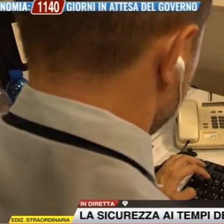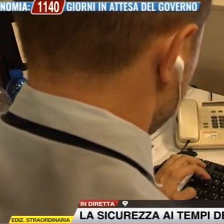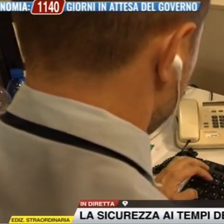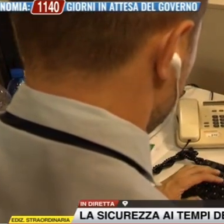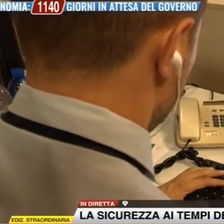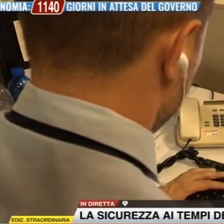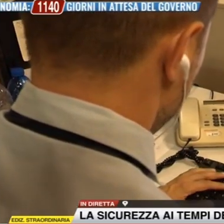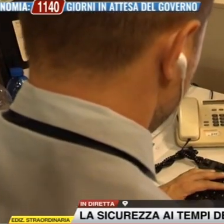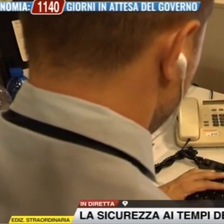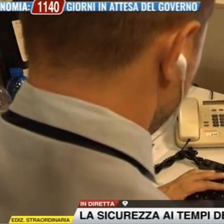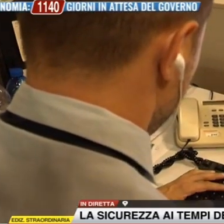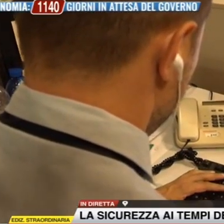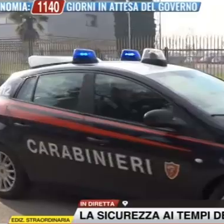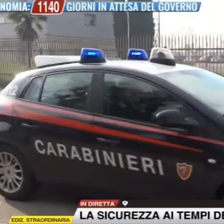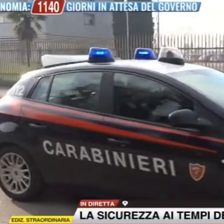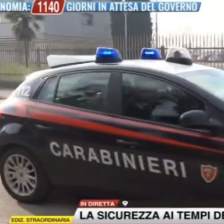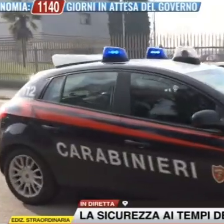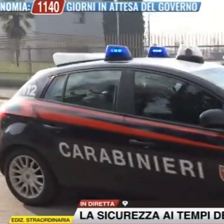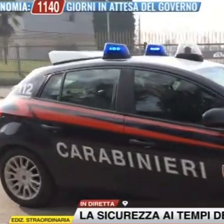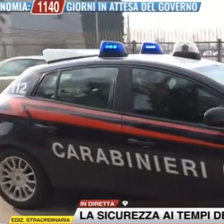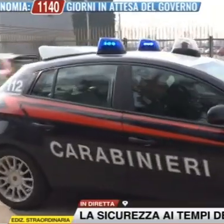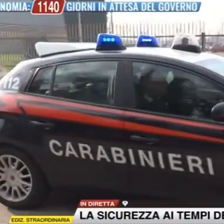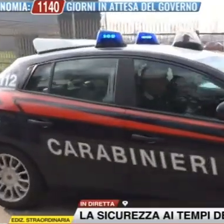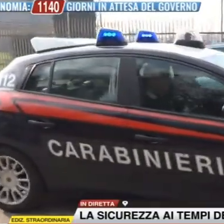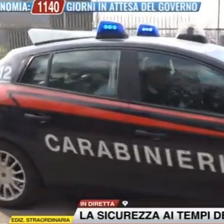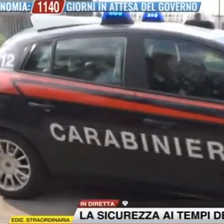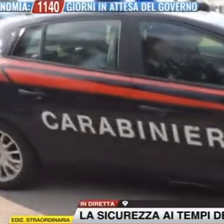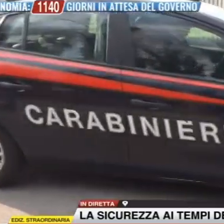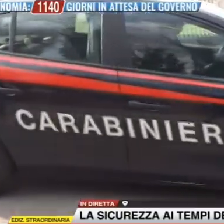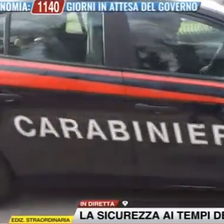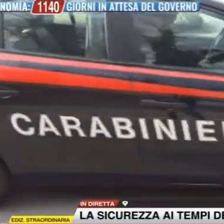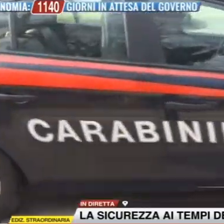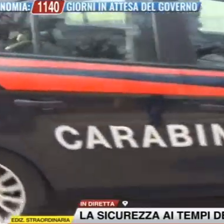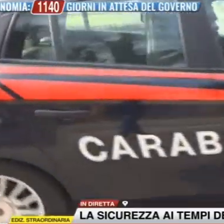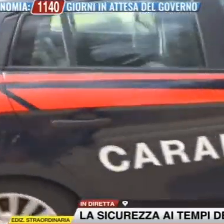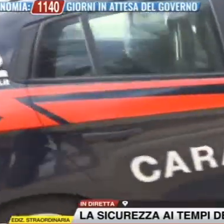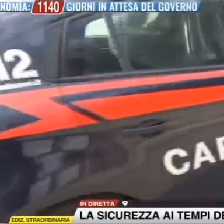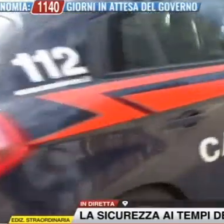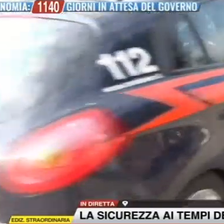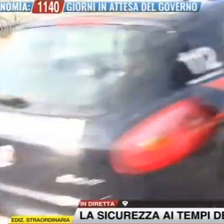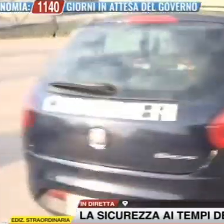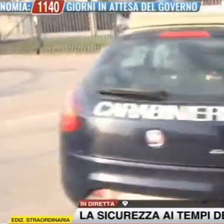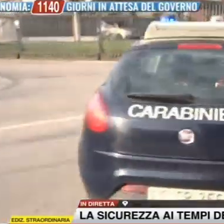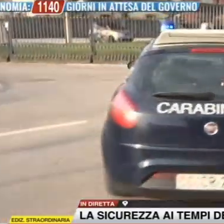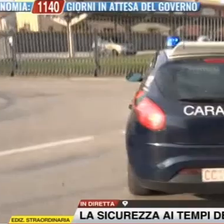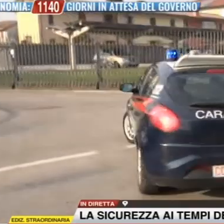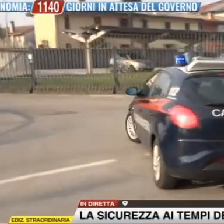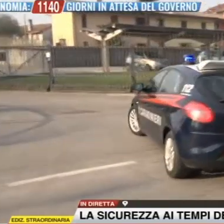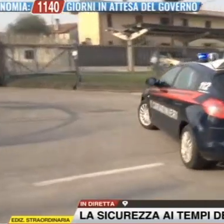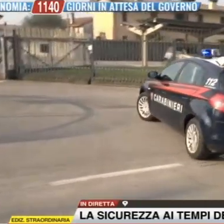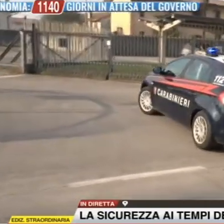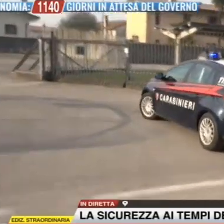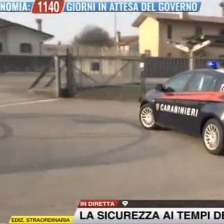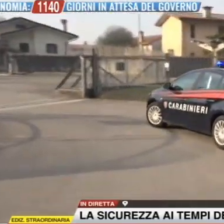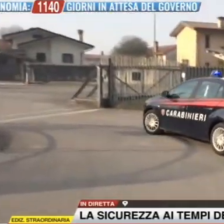reale, abbiamo assistito a una recrudescenza delle truffe online, o è sempre stato così, insomma, e si è aumentato il numero